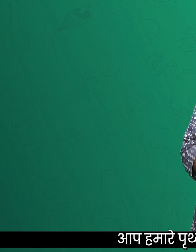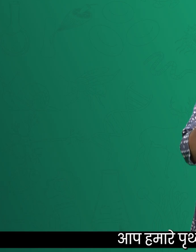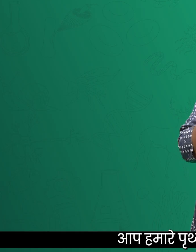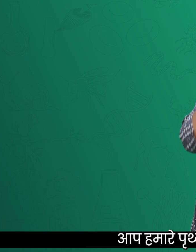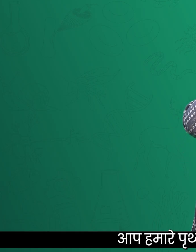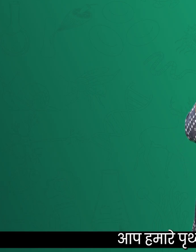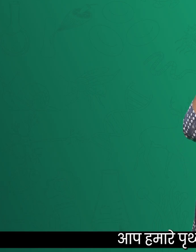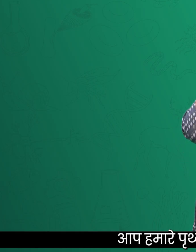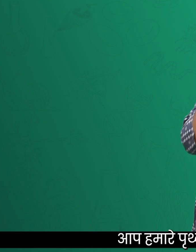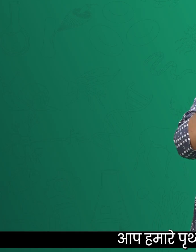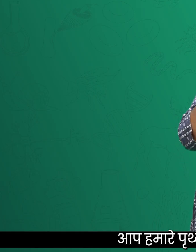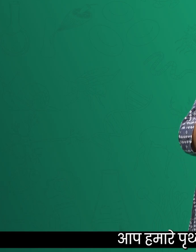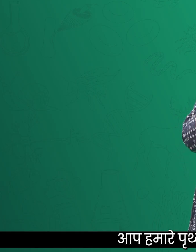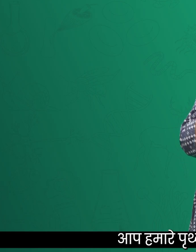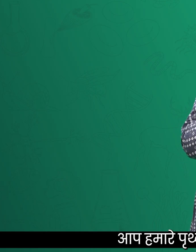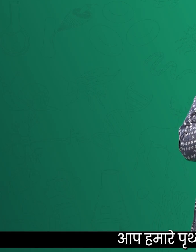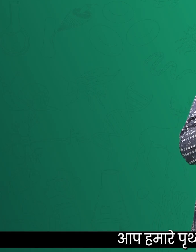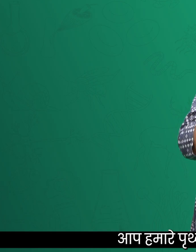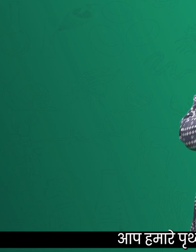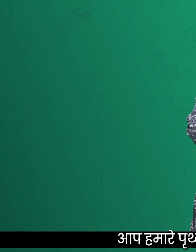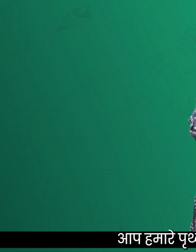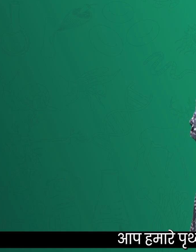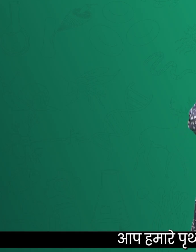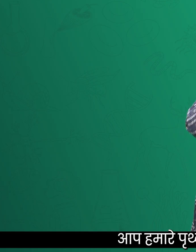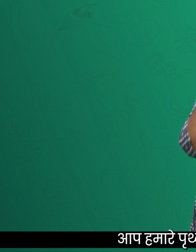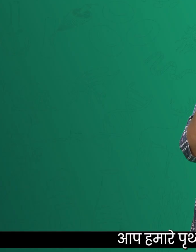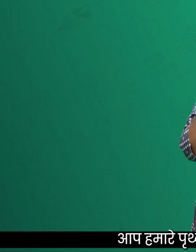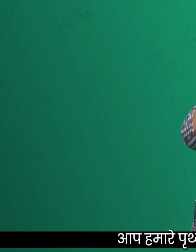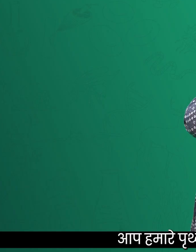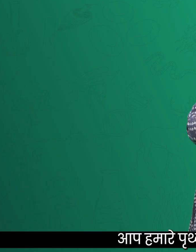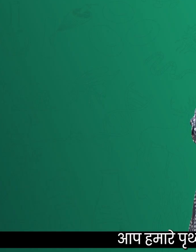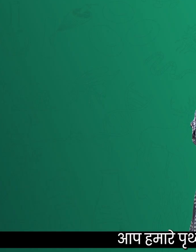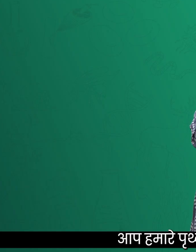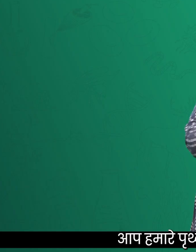आप हमारे पृथ्वी ग्रह के बारे में क्या जानते हैं?